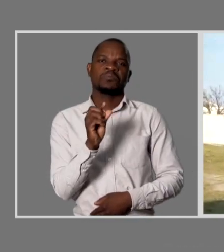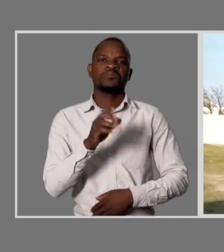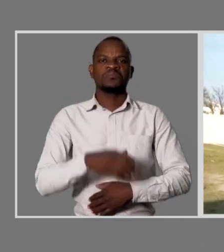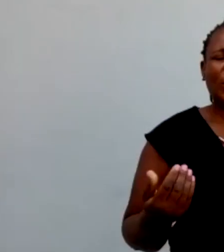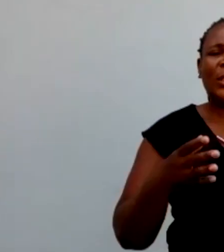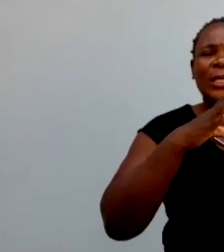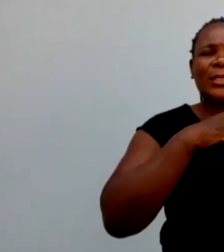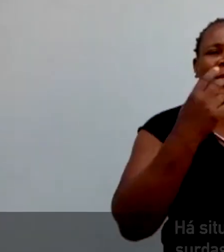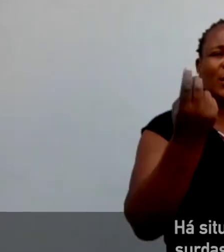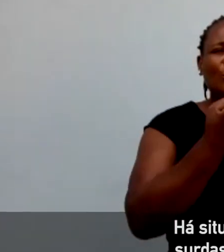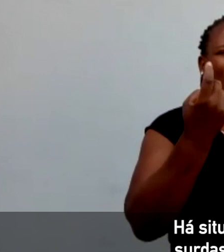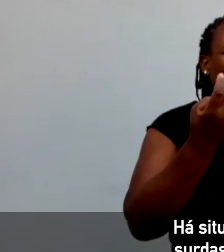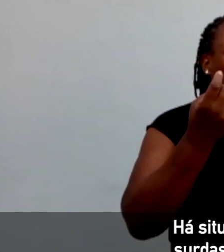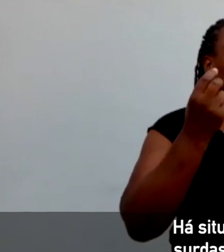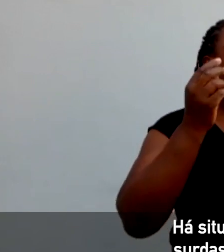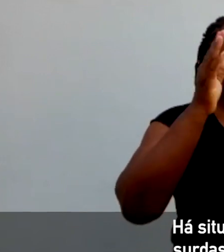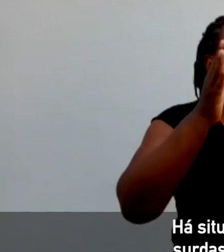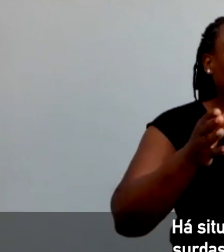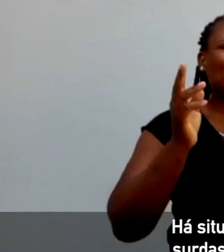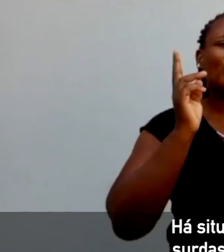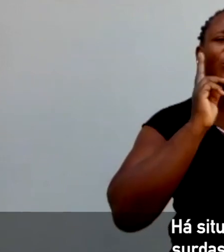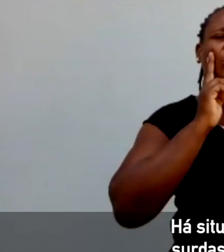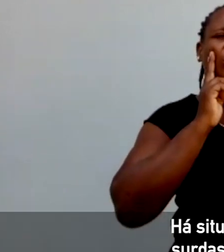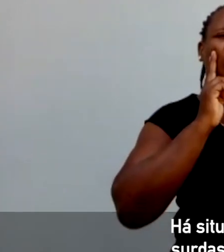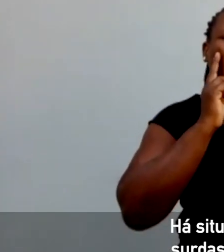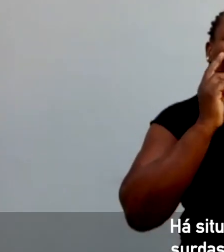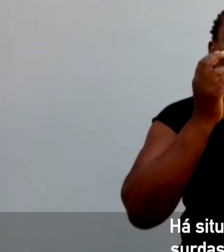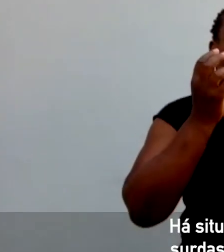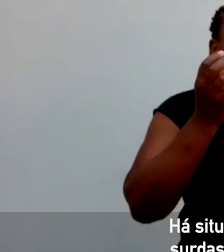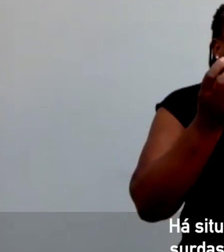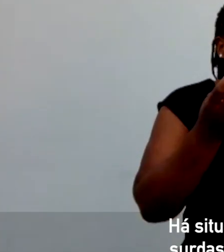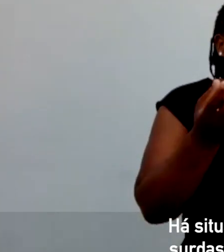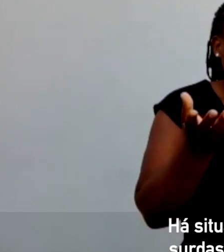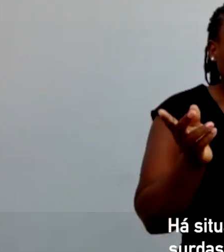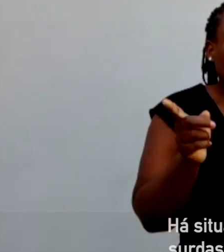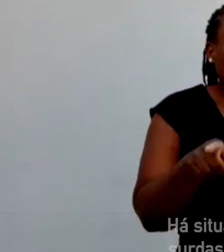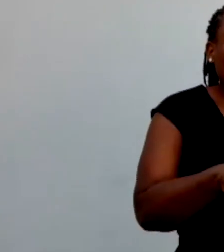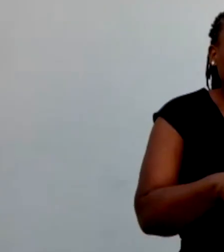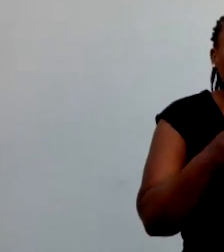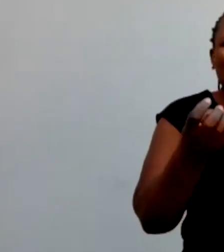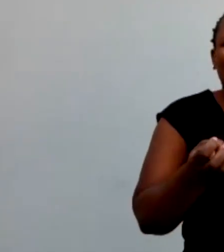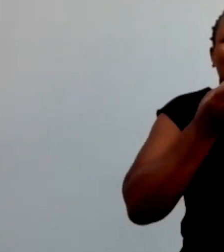deficiência. Há situações em que as pessoas surdas não têm tido informação.